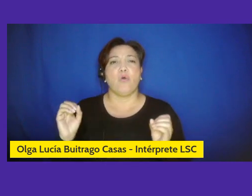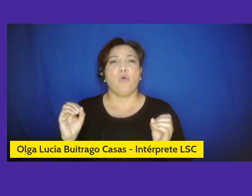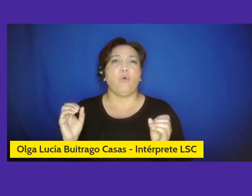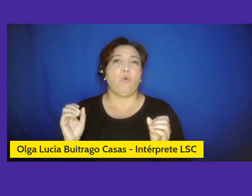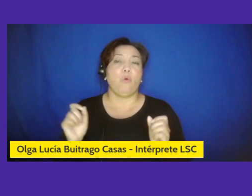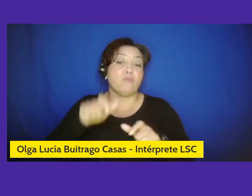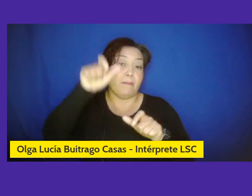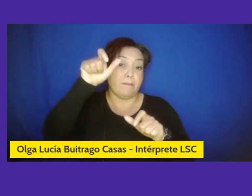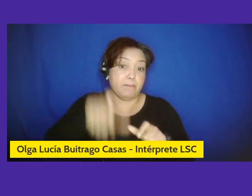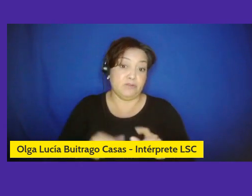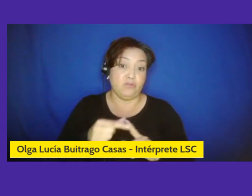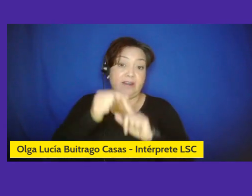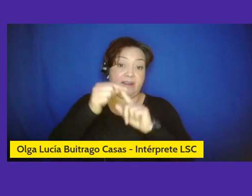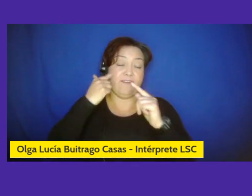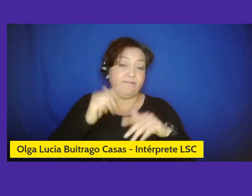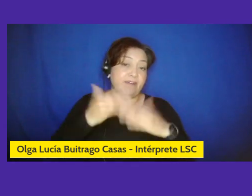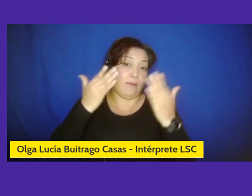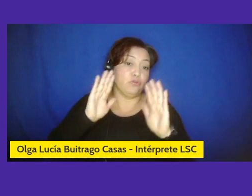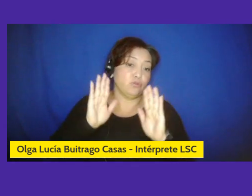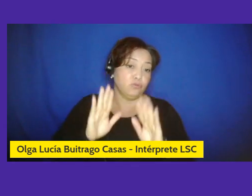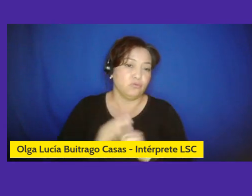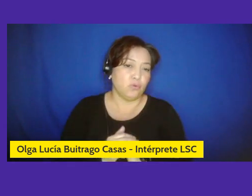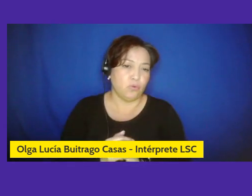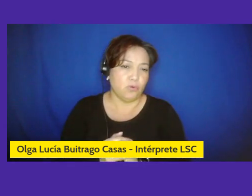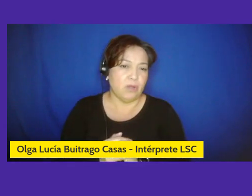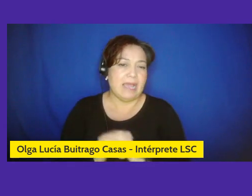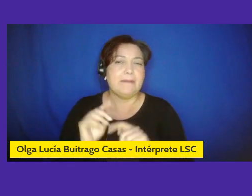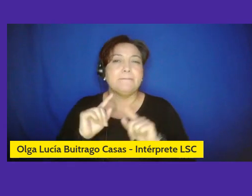personalidad. Pero hacíamos una distribución alternativa.